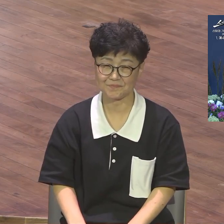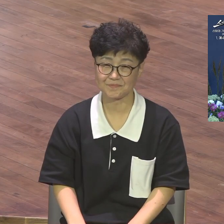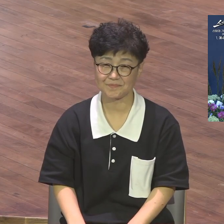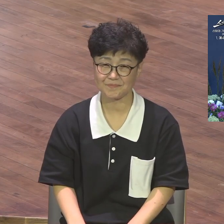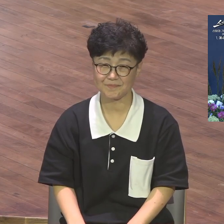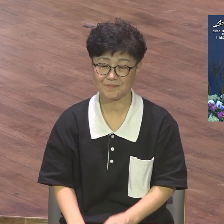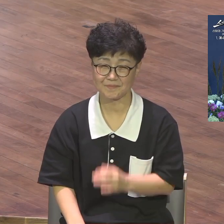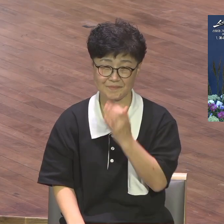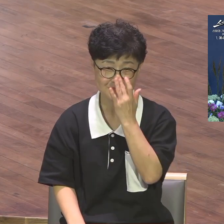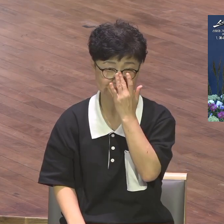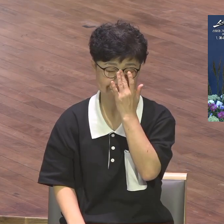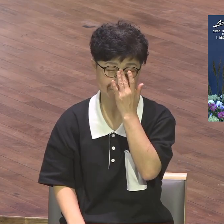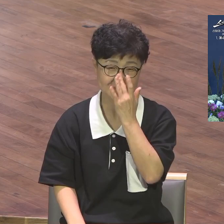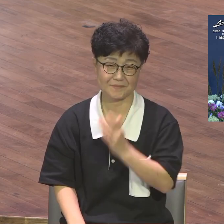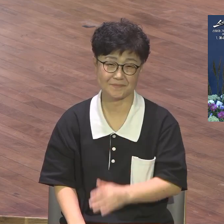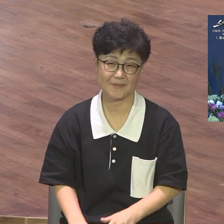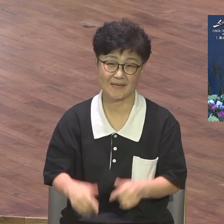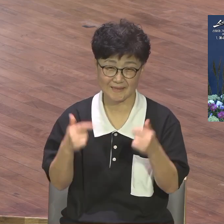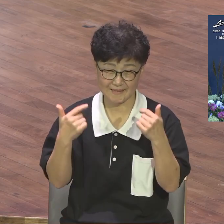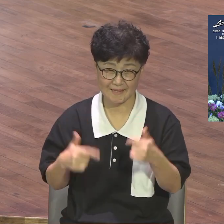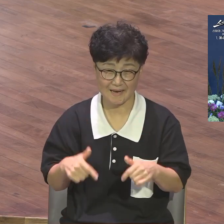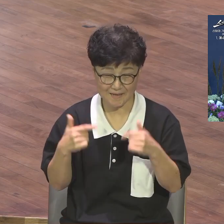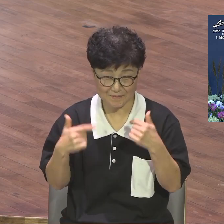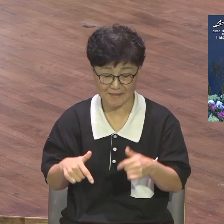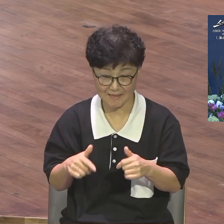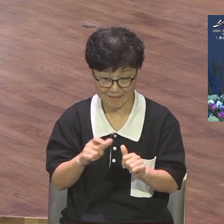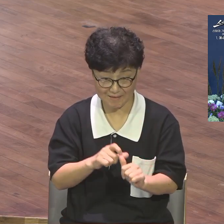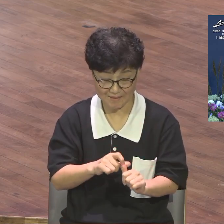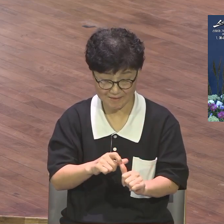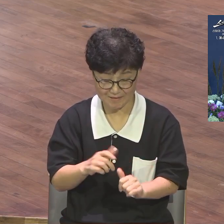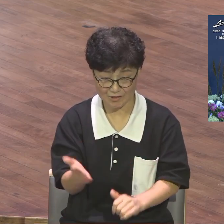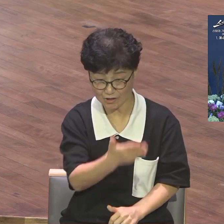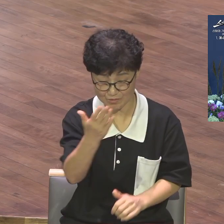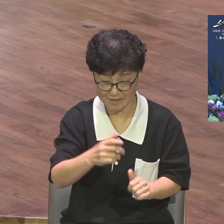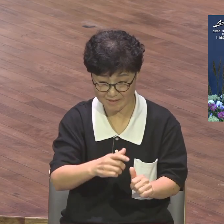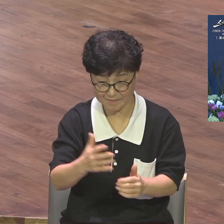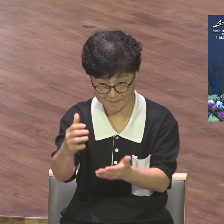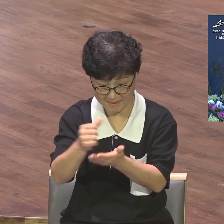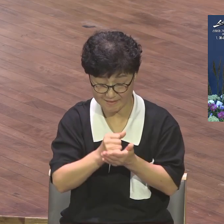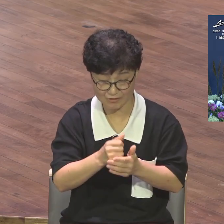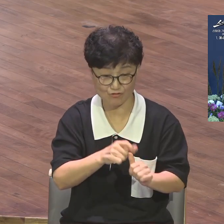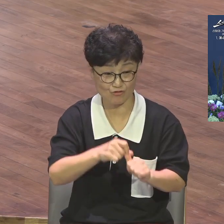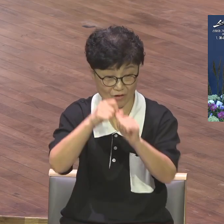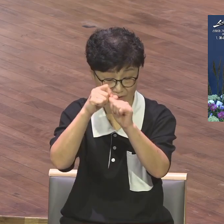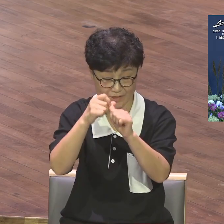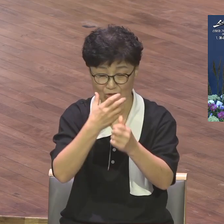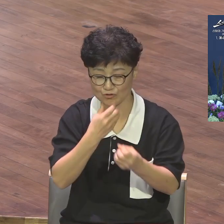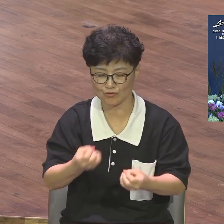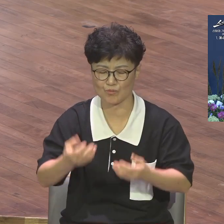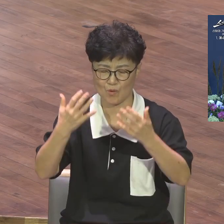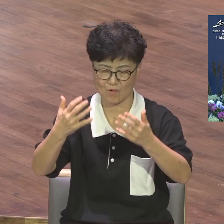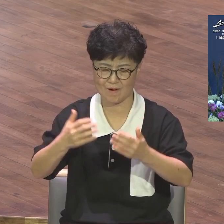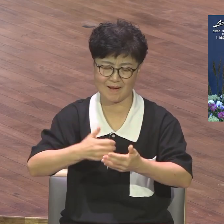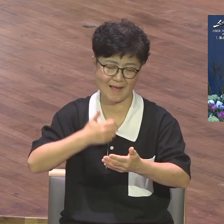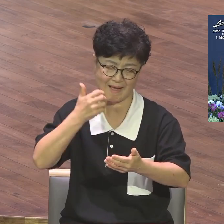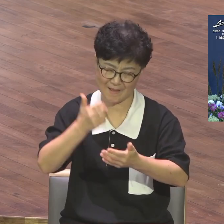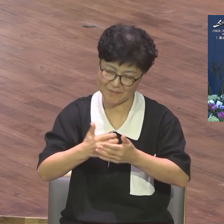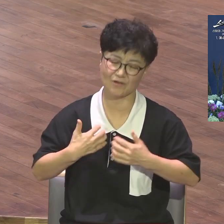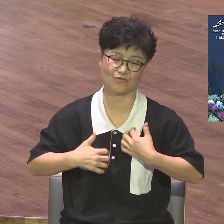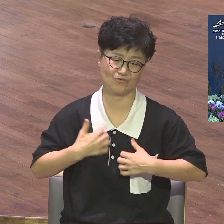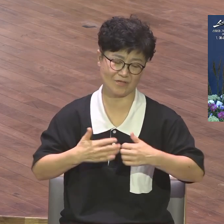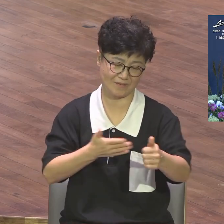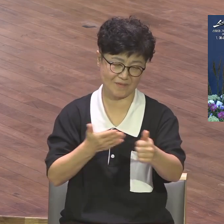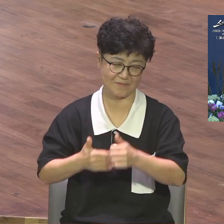것입니다. 더 나아가 날마다 여러분들이 받은 이 구원, 이 구원의 축복과 감격을 누리시기를 바랍니다. 제가 얼마